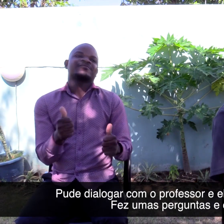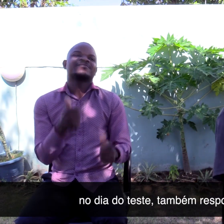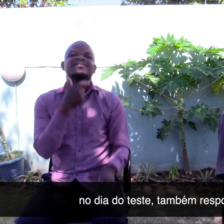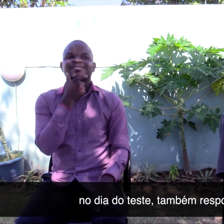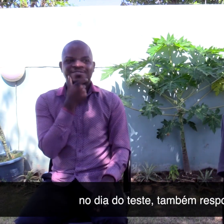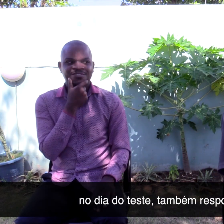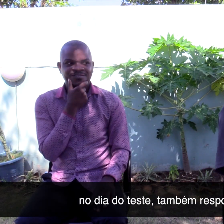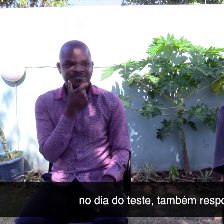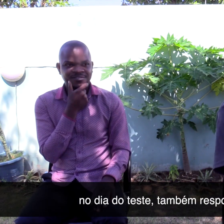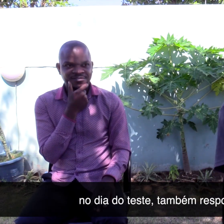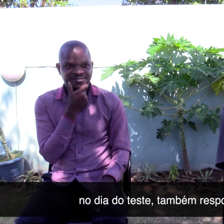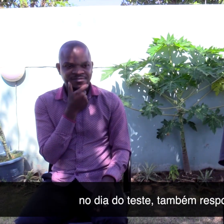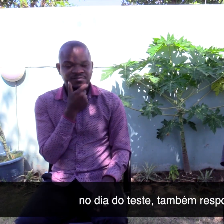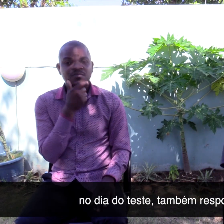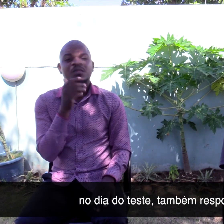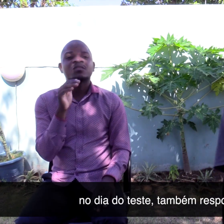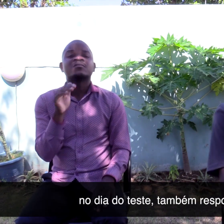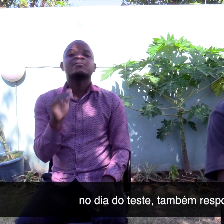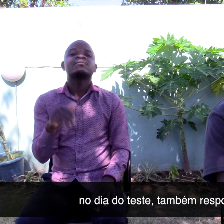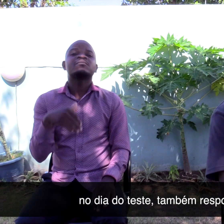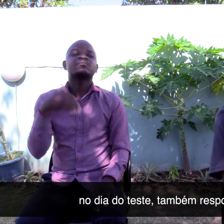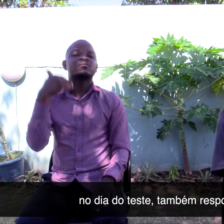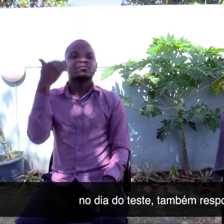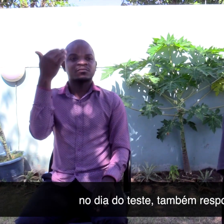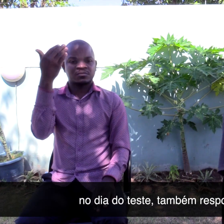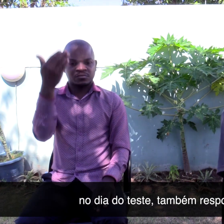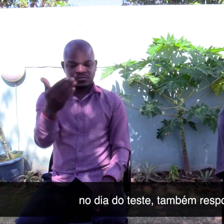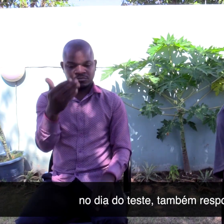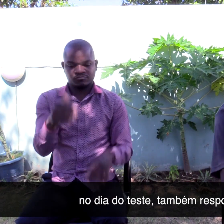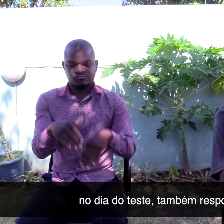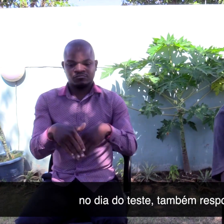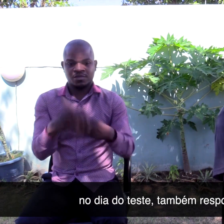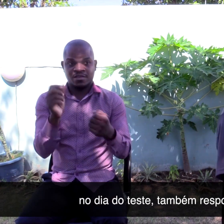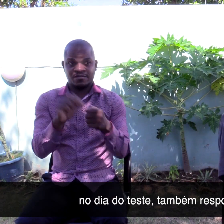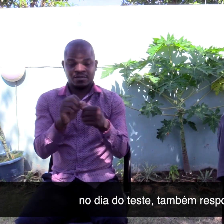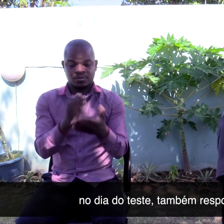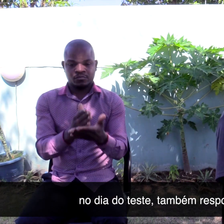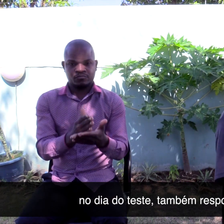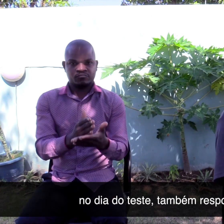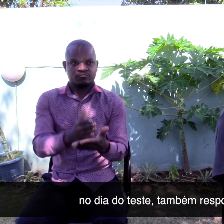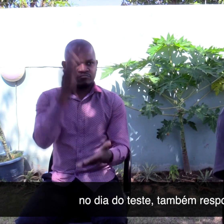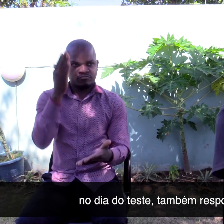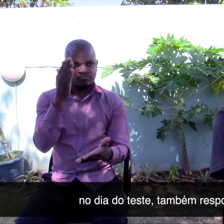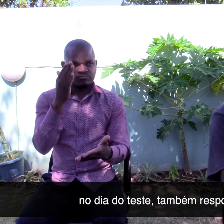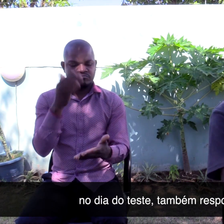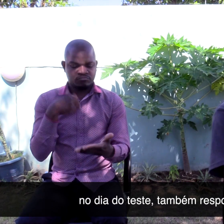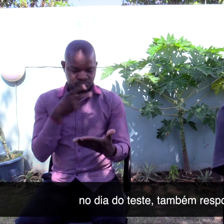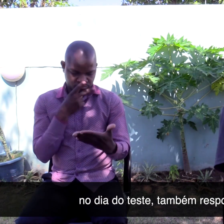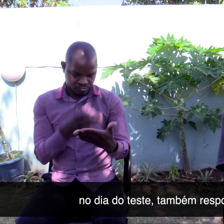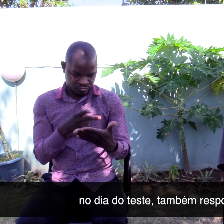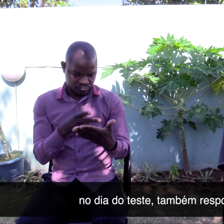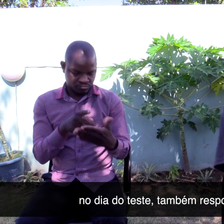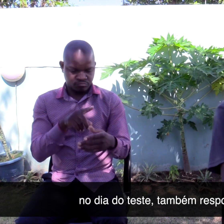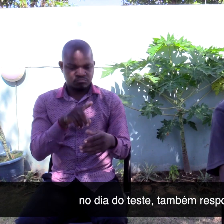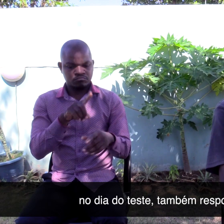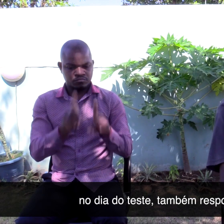Então, no dia do teste, saíam ali umas perguntas que o professor